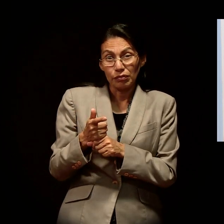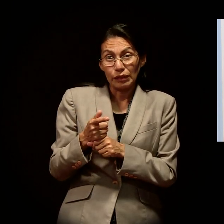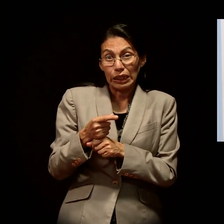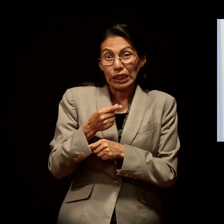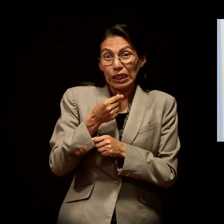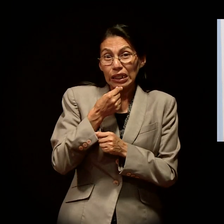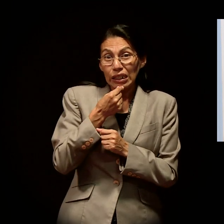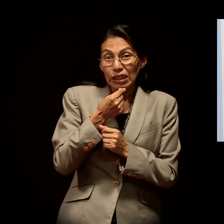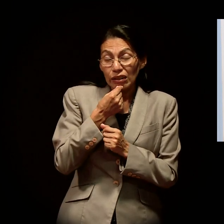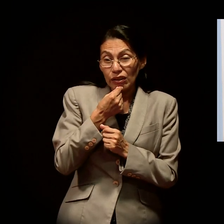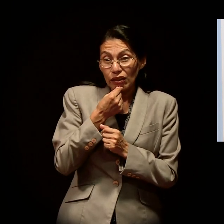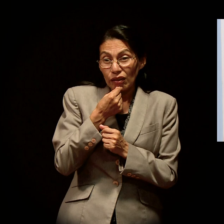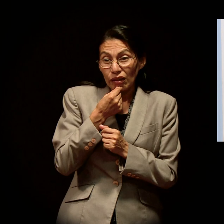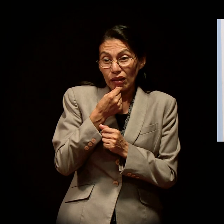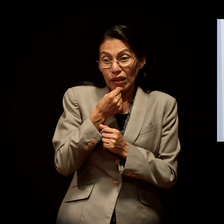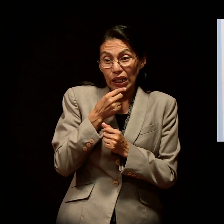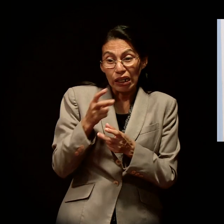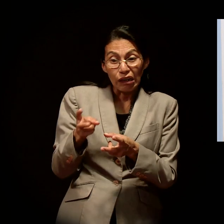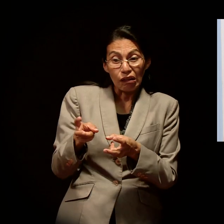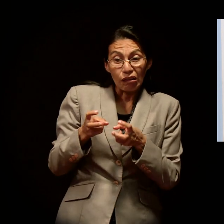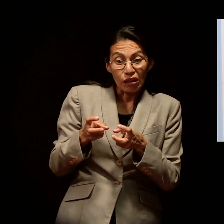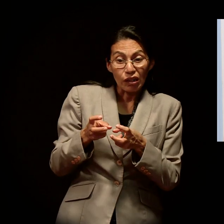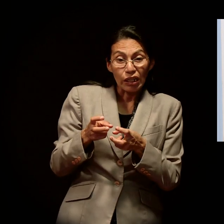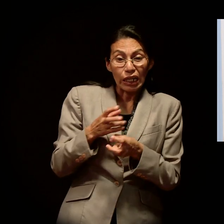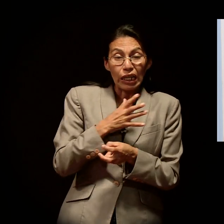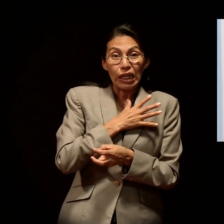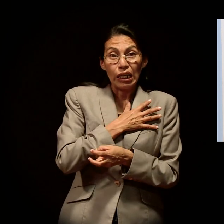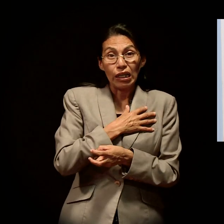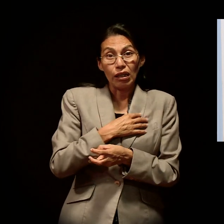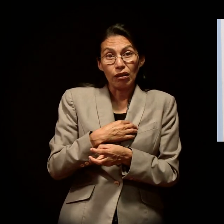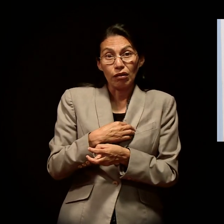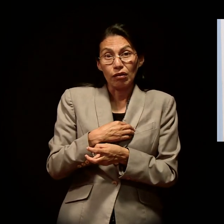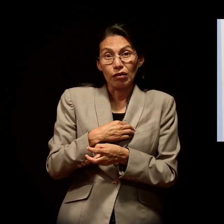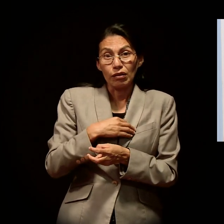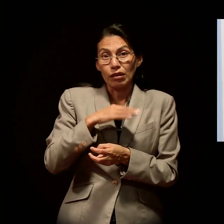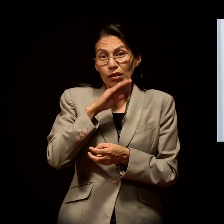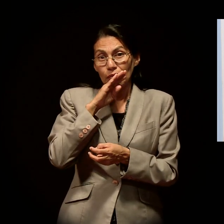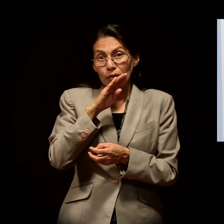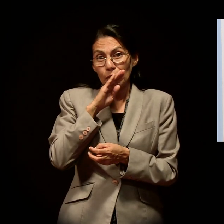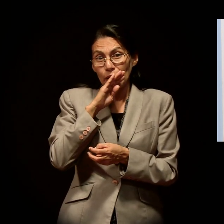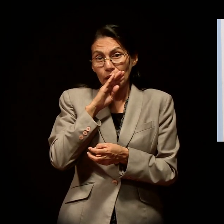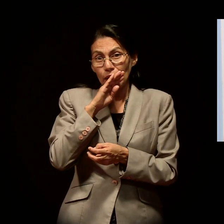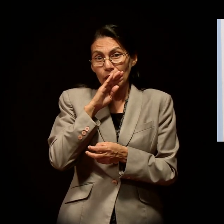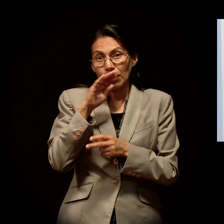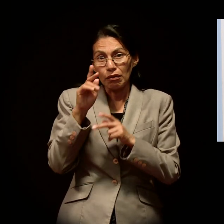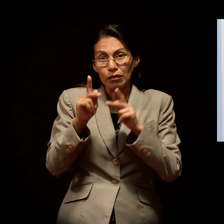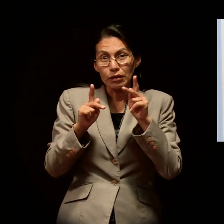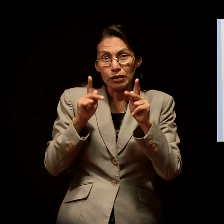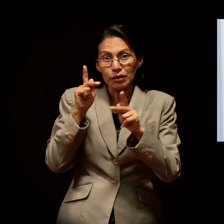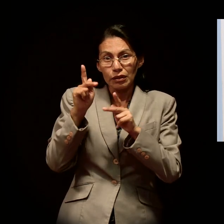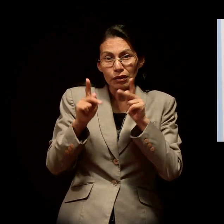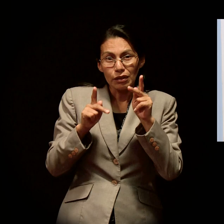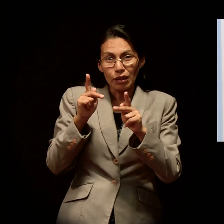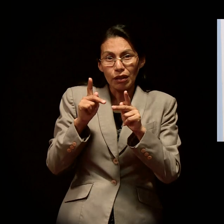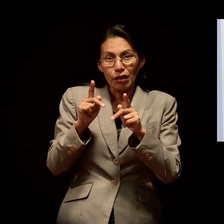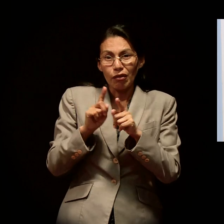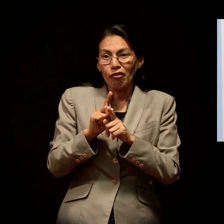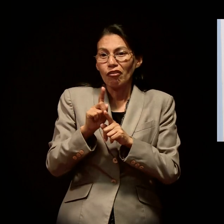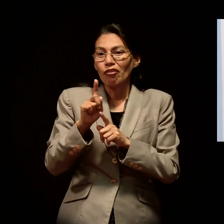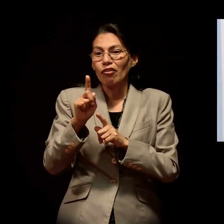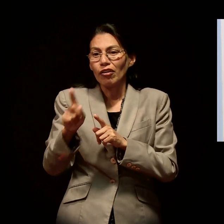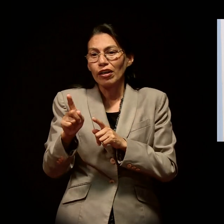inesperado el niño que había cometido ese robo era hijo de la madre que había llegado de